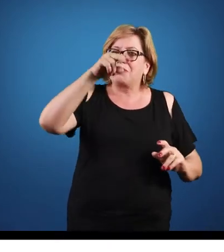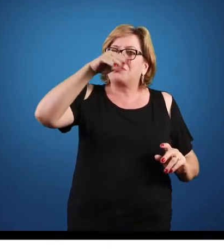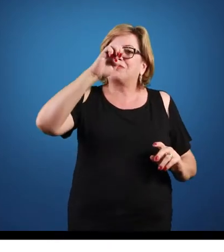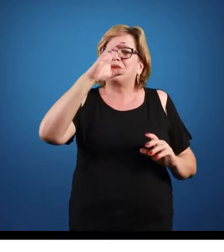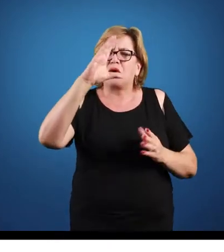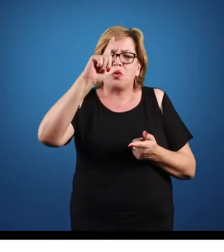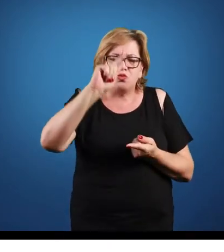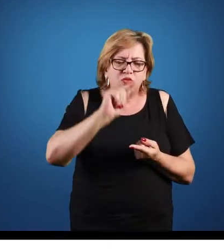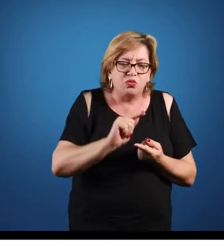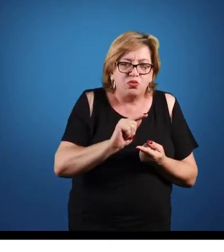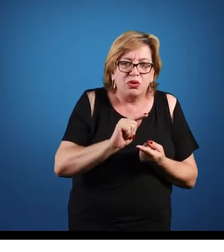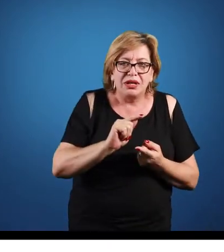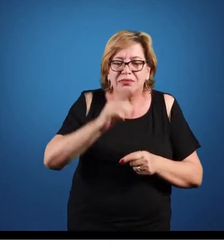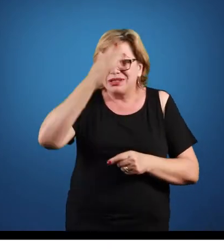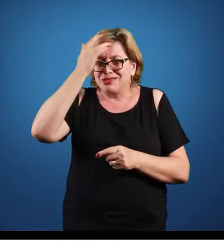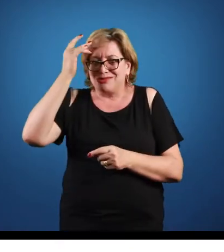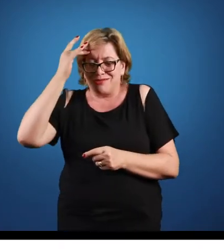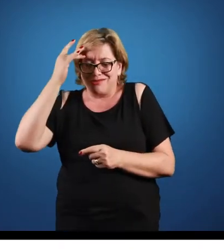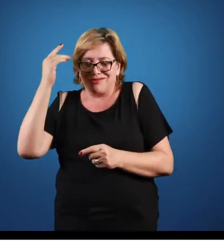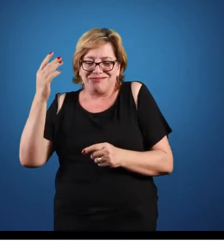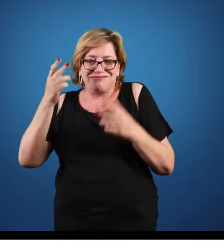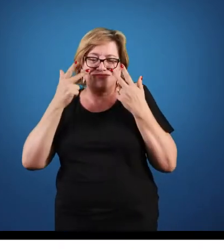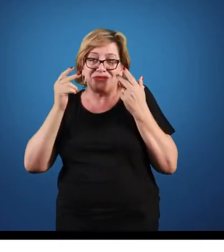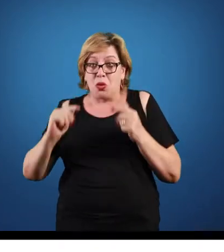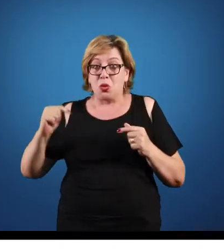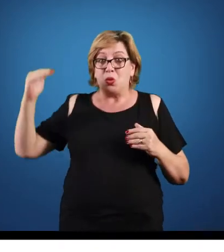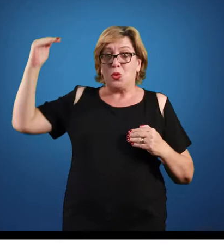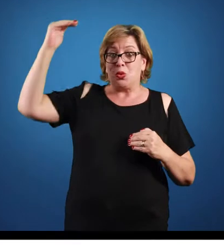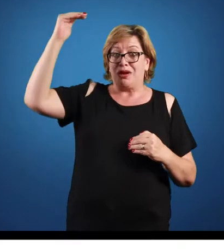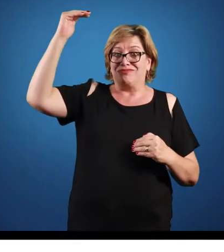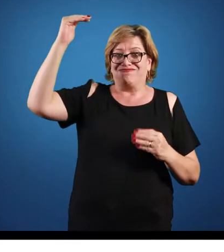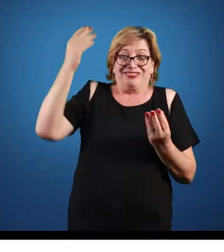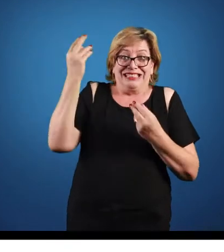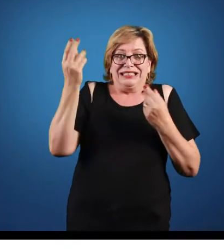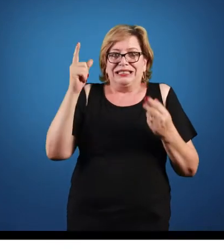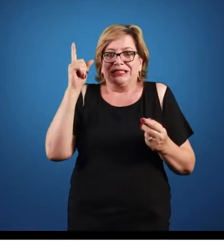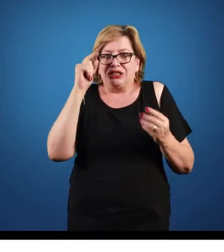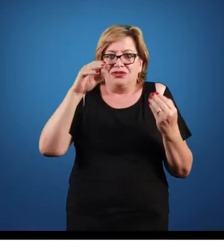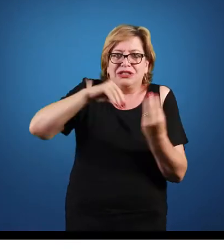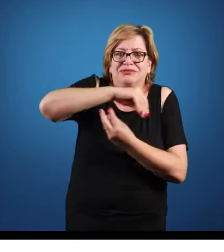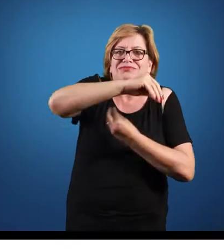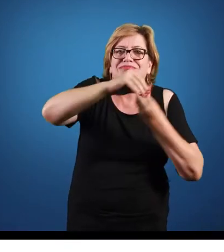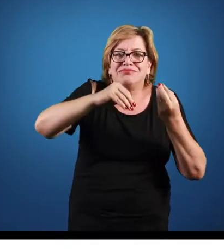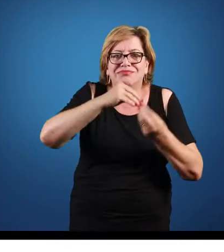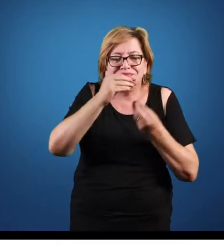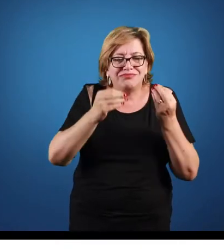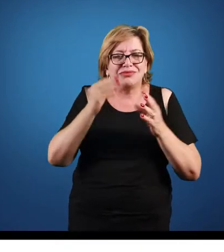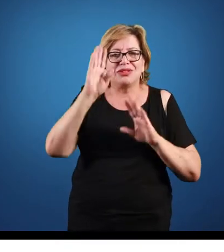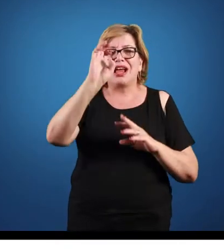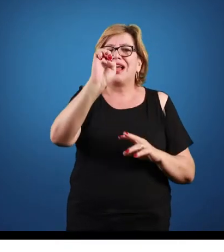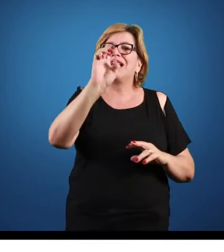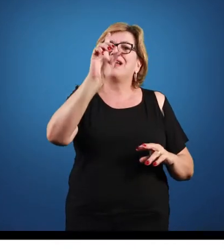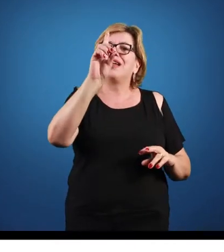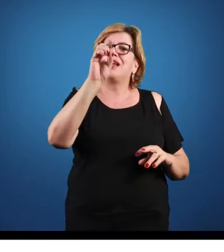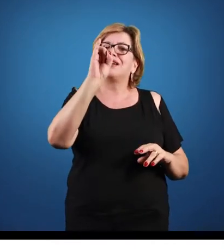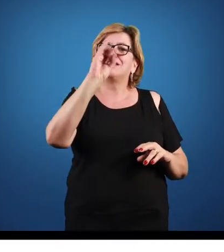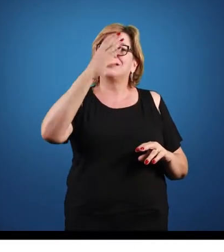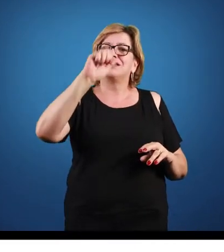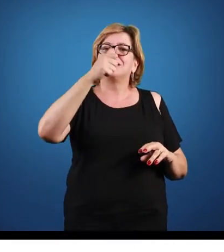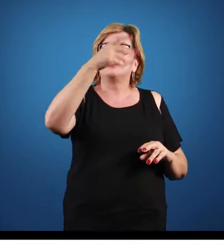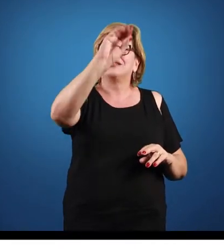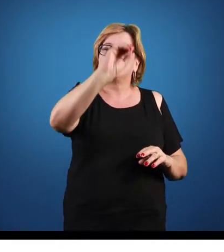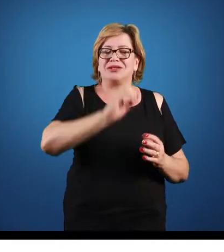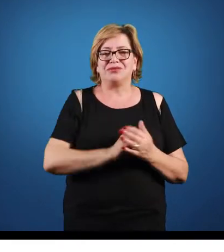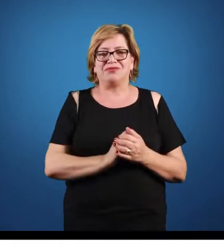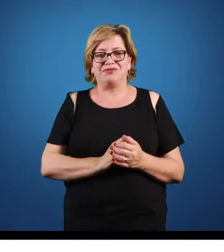é o boneco pequeno e depois gravar com outra câmera o ator de fazer a mistura na edição depois com efeito especial aqui a